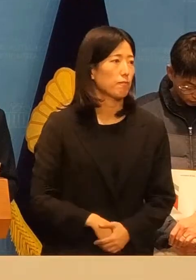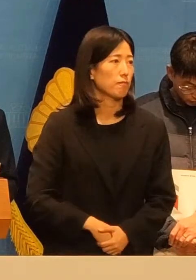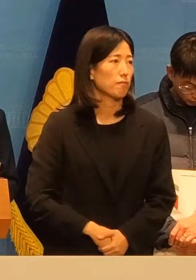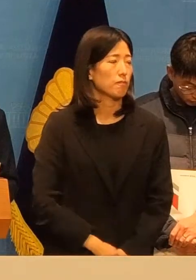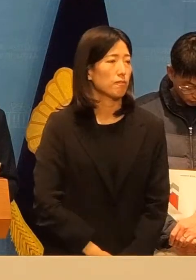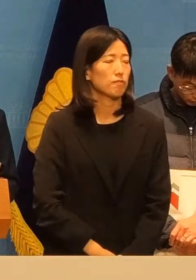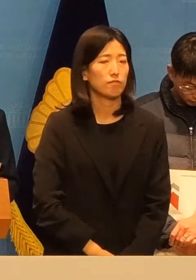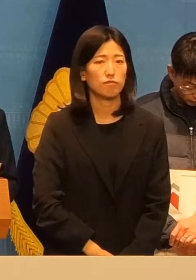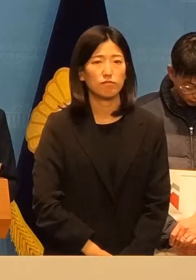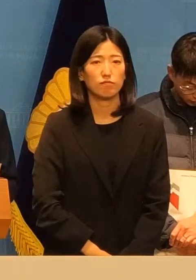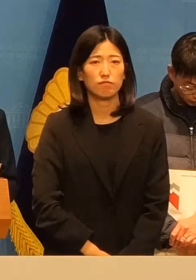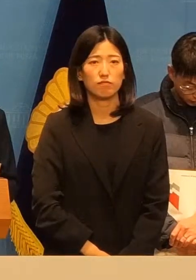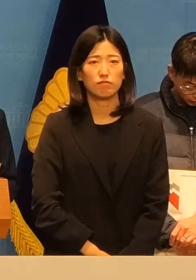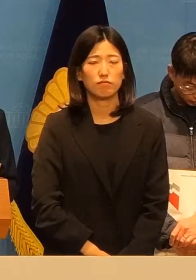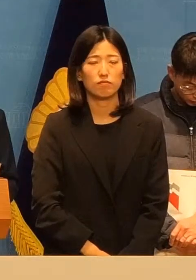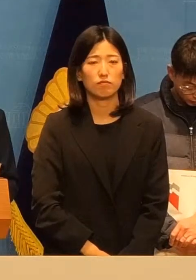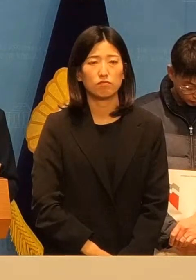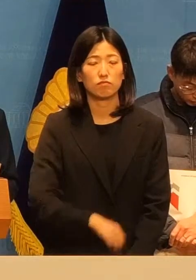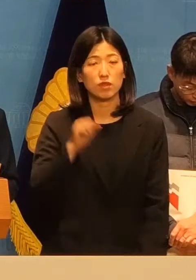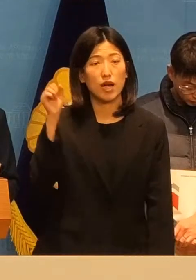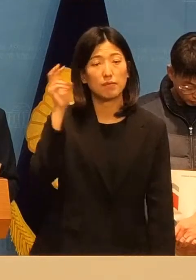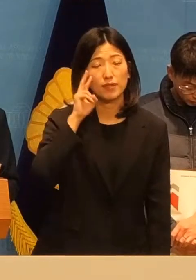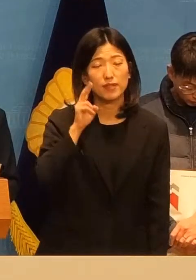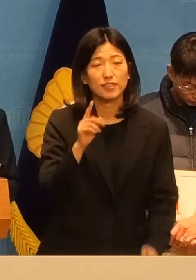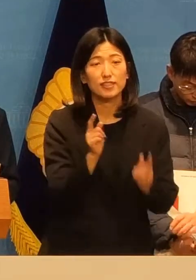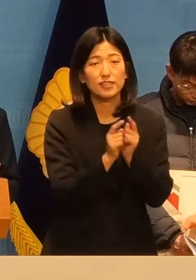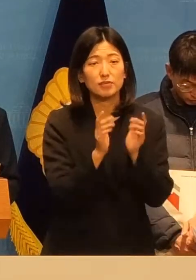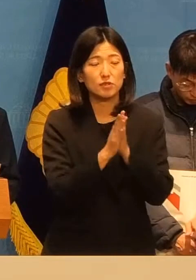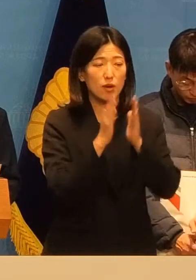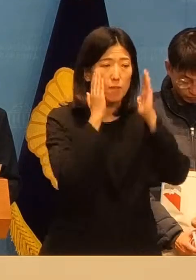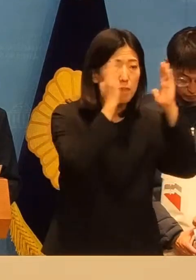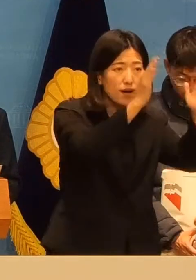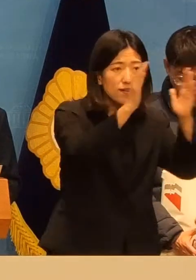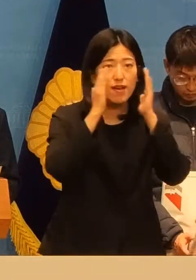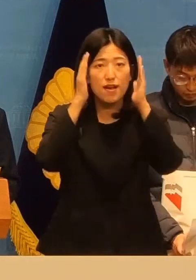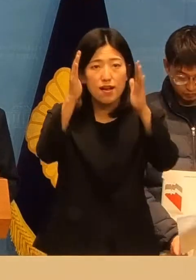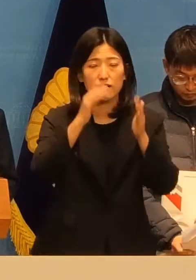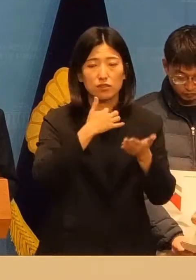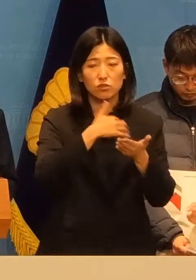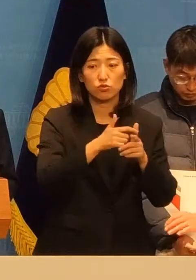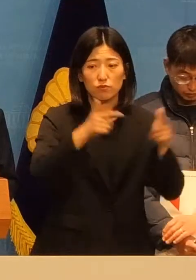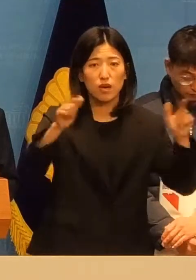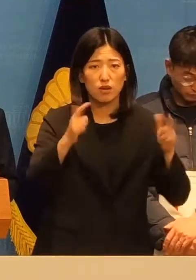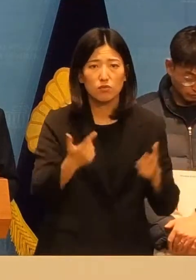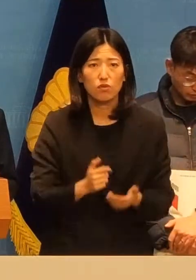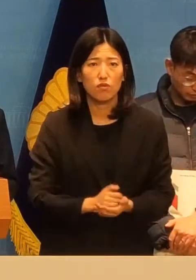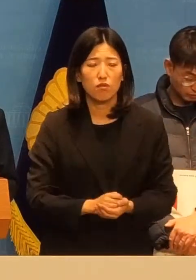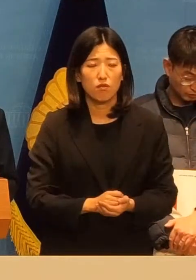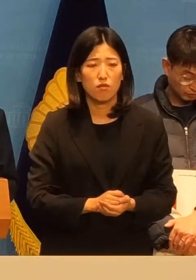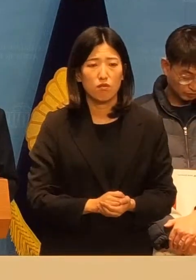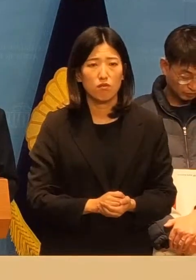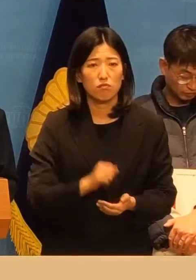어디로 가고 셔틀 열차 시설 개량비만 남았는가?